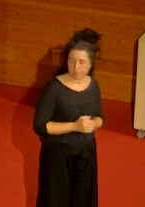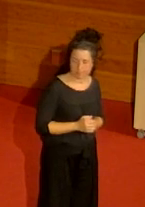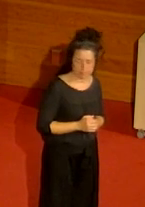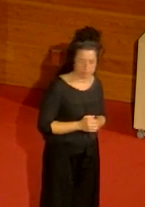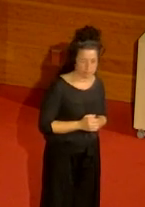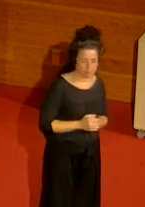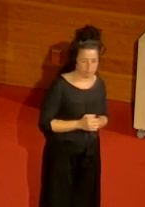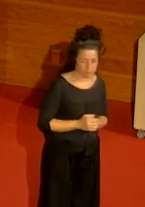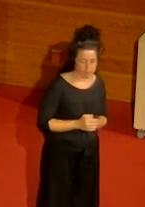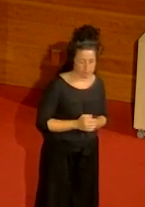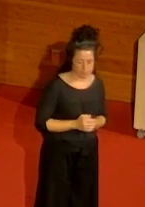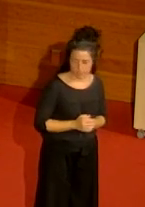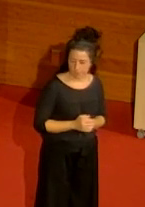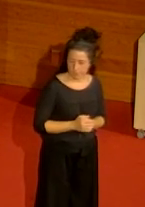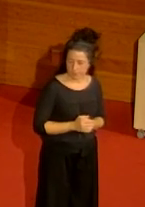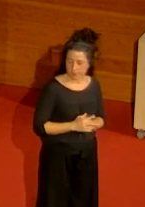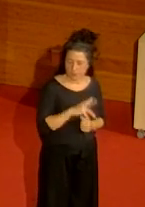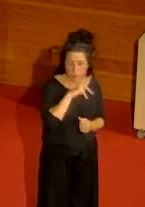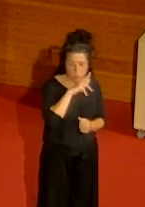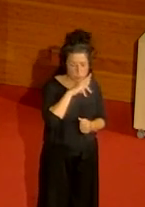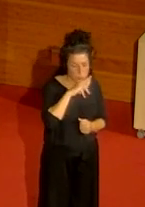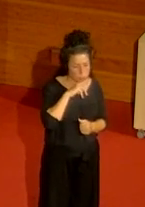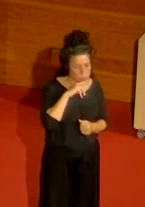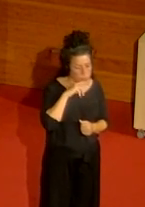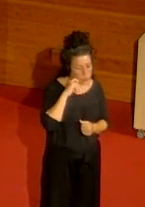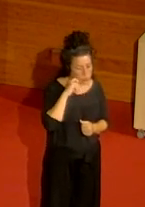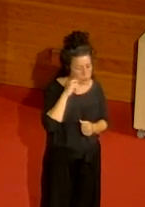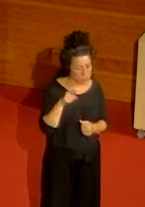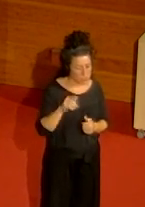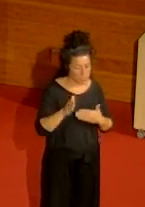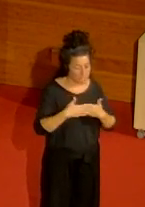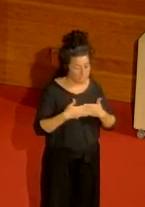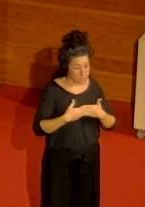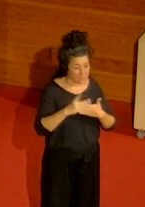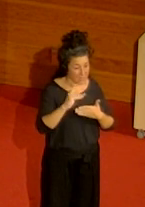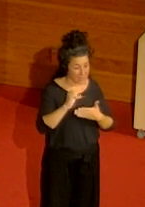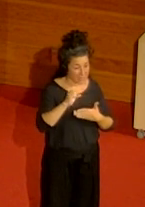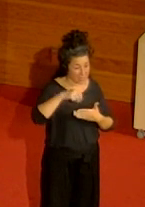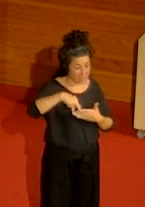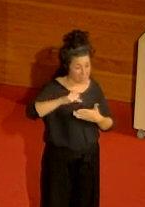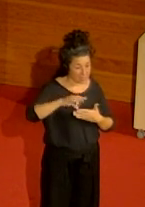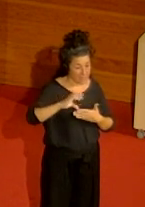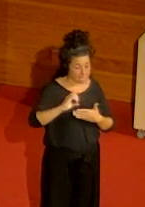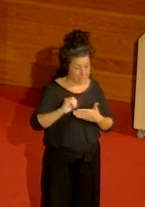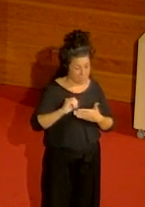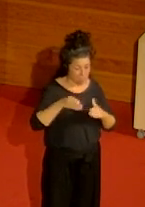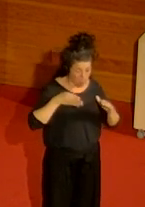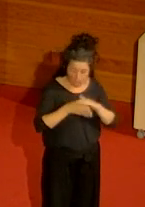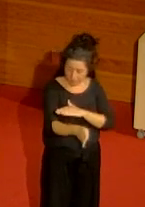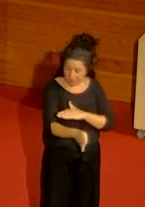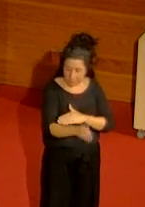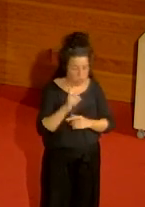bueno Estos son judíos rezando el muro esto es una esto es uno de los accesos a la puerta de Damasco donde pues podemos ver a un Ultra ortodoxo